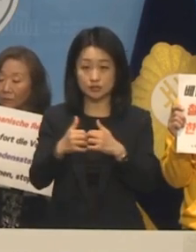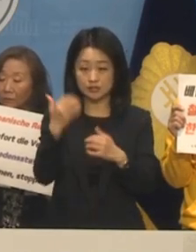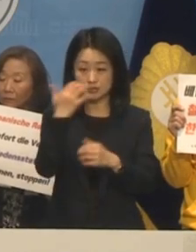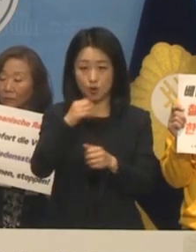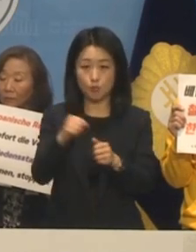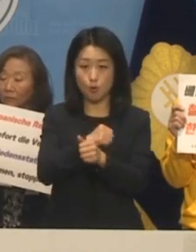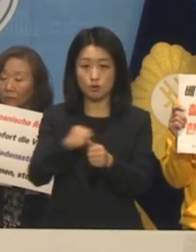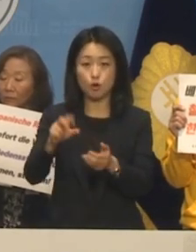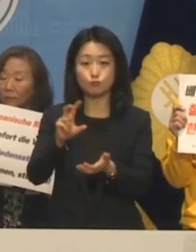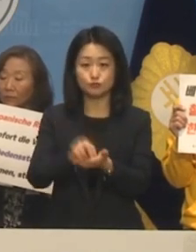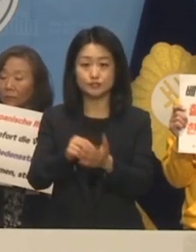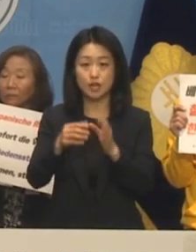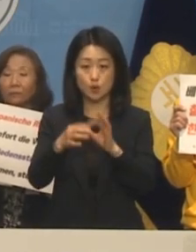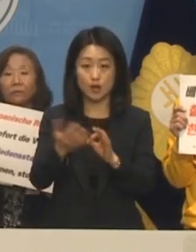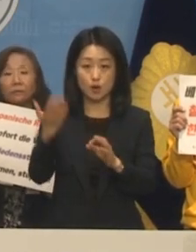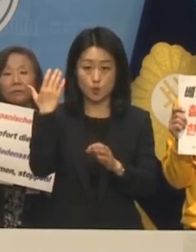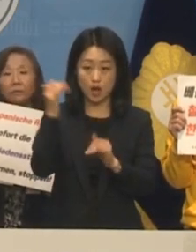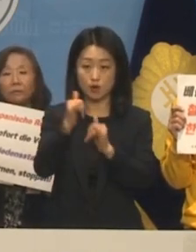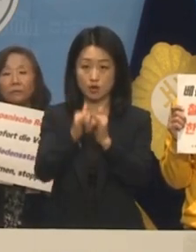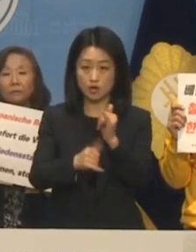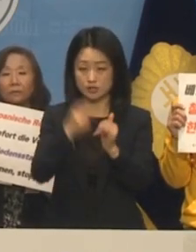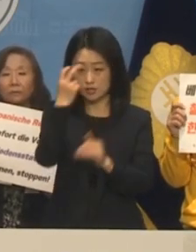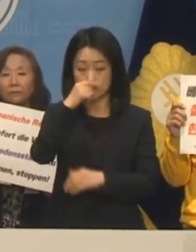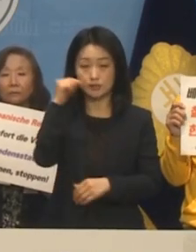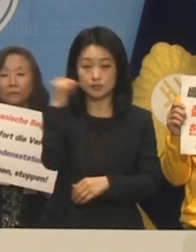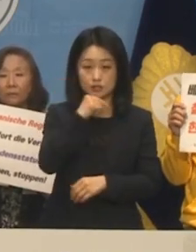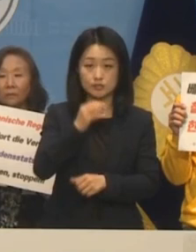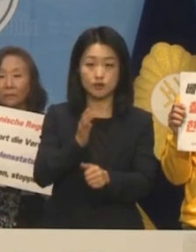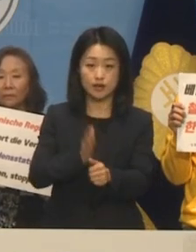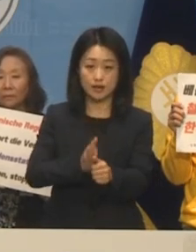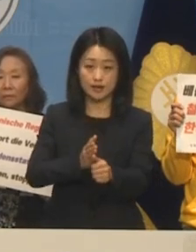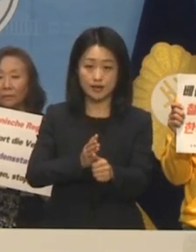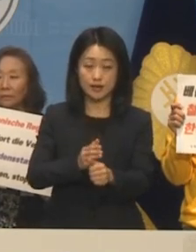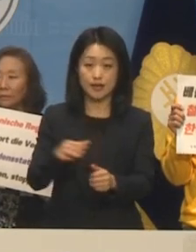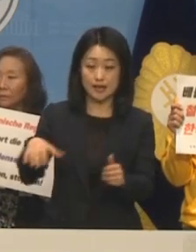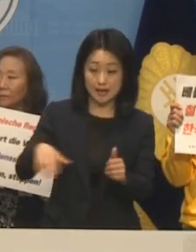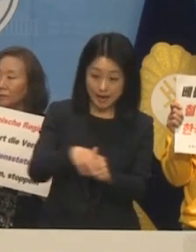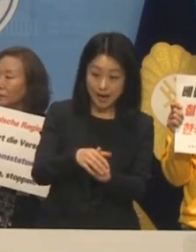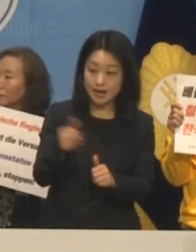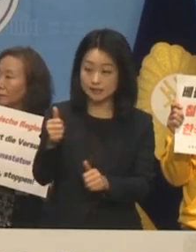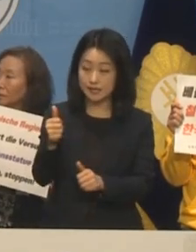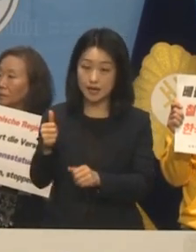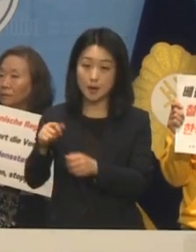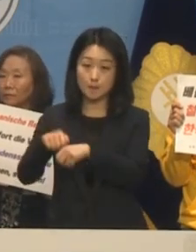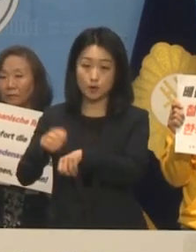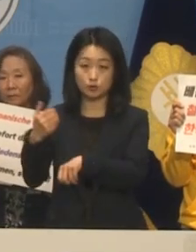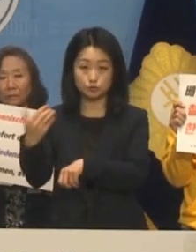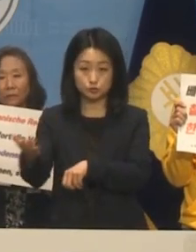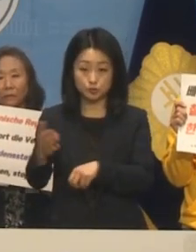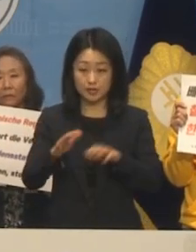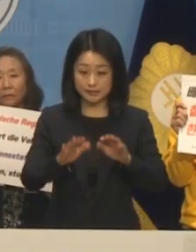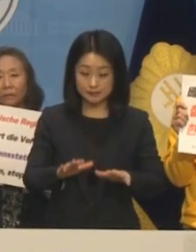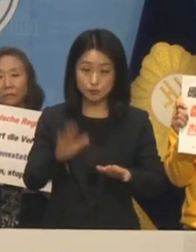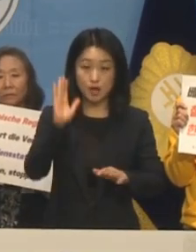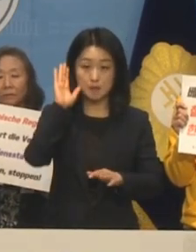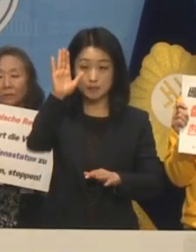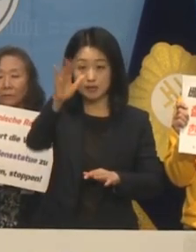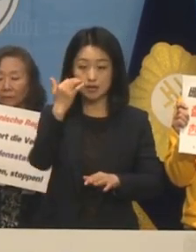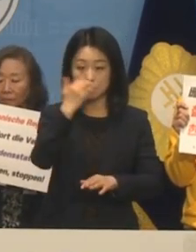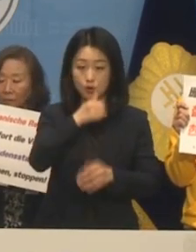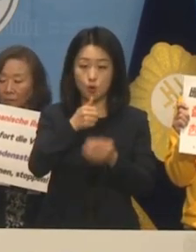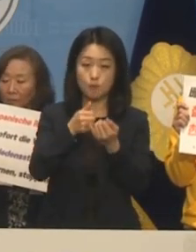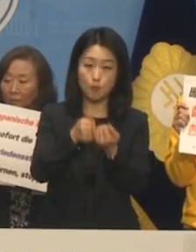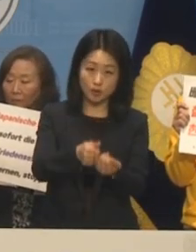문제와 관련된 과거사를 철저히 조사하고 가해자를 처벌하여 현재와 미래의 성폭력을